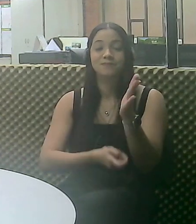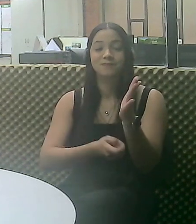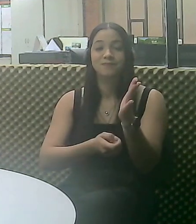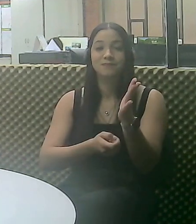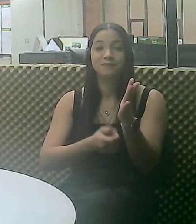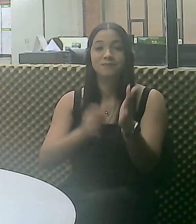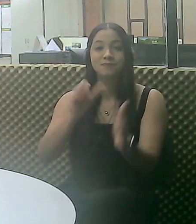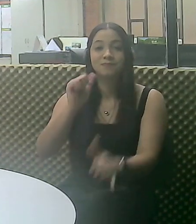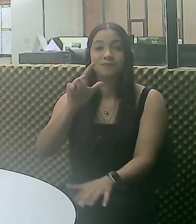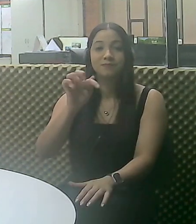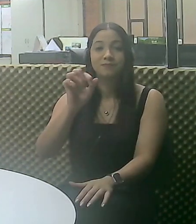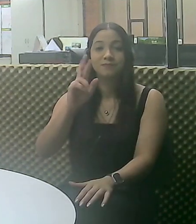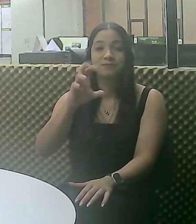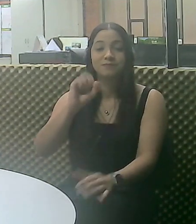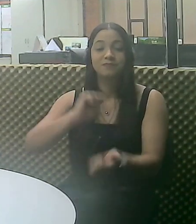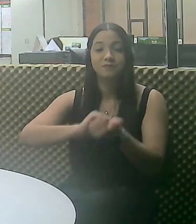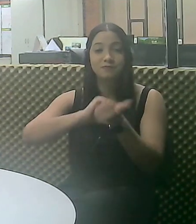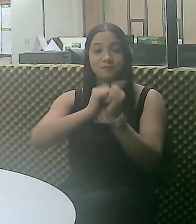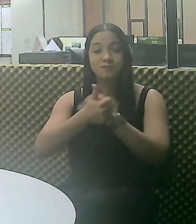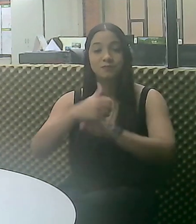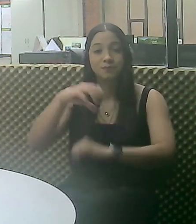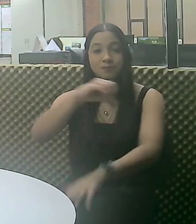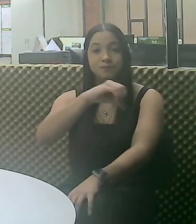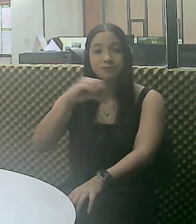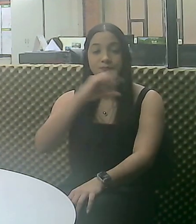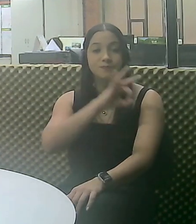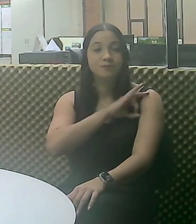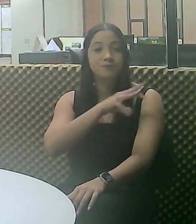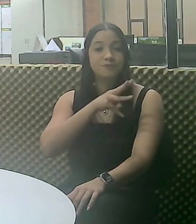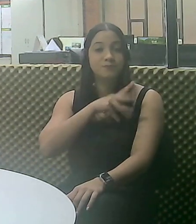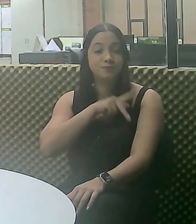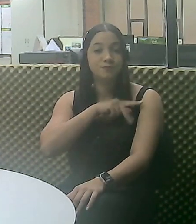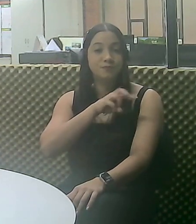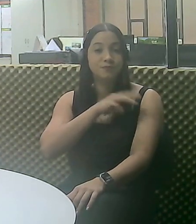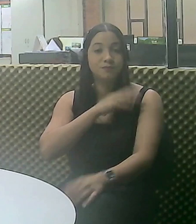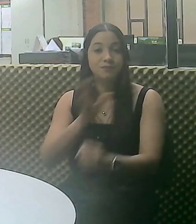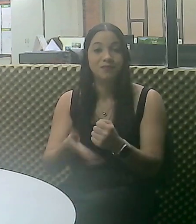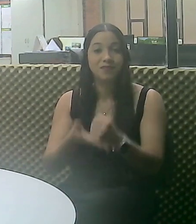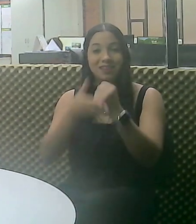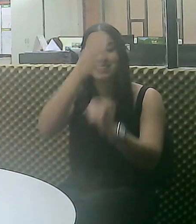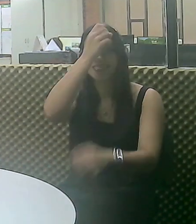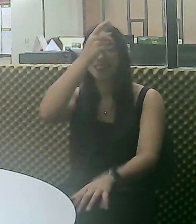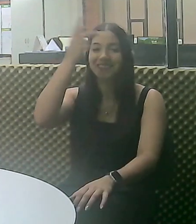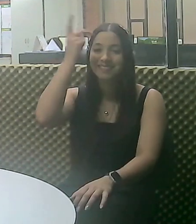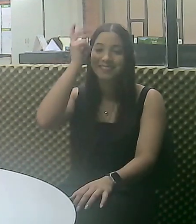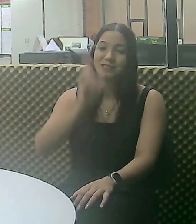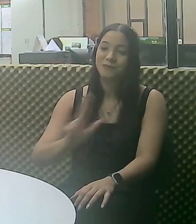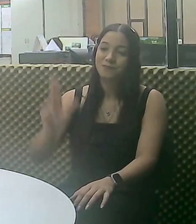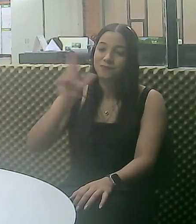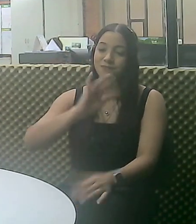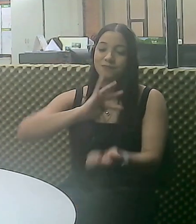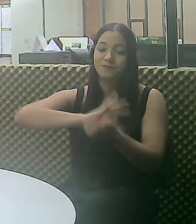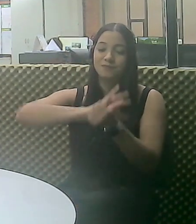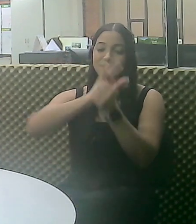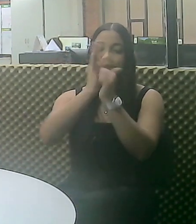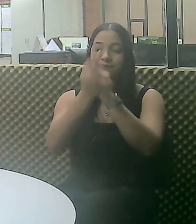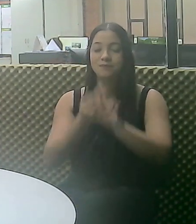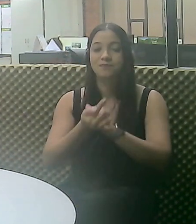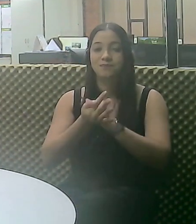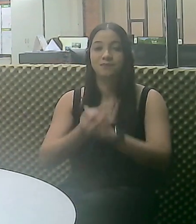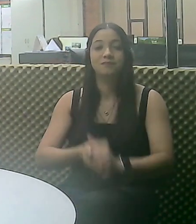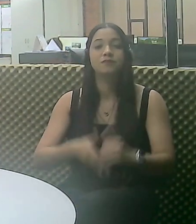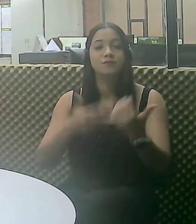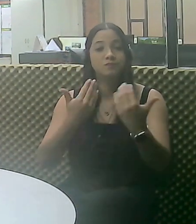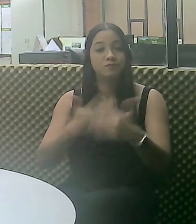a Alferes Run, promovida pela 9ª Região da Polícia Militar com apoio da Prefeitura de Uberlândia por meio da FUTEL. A prova,